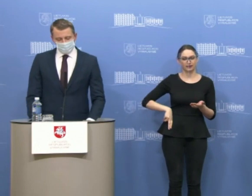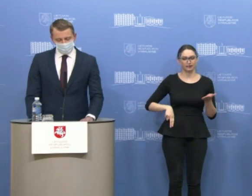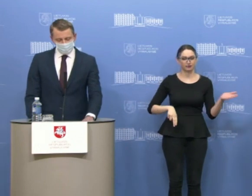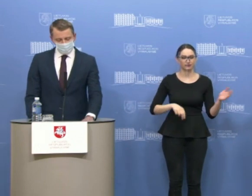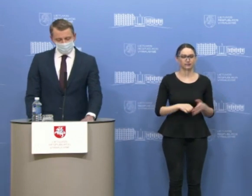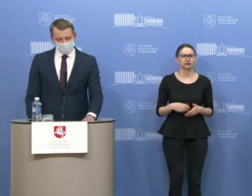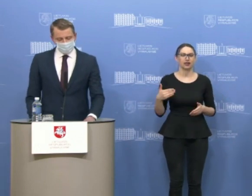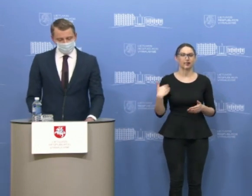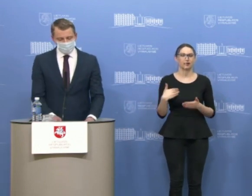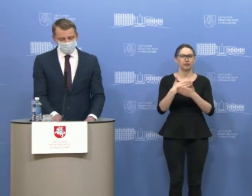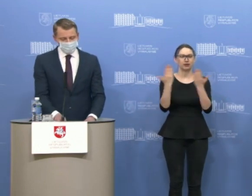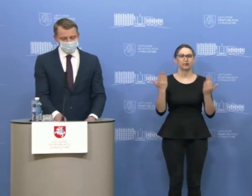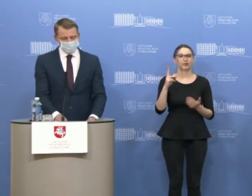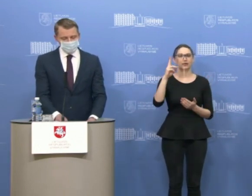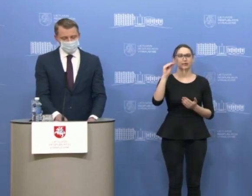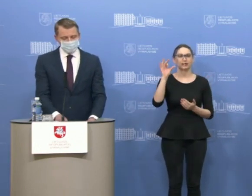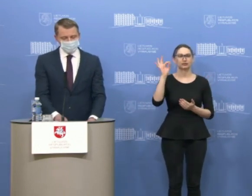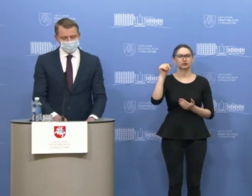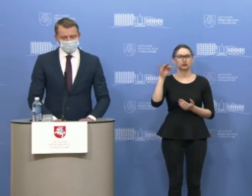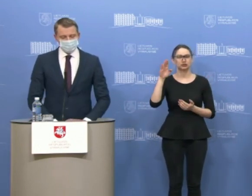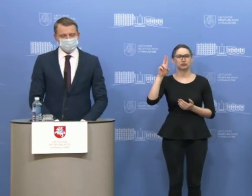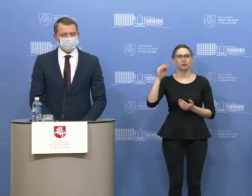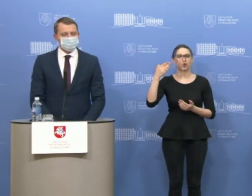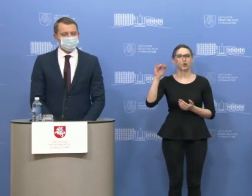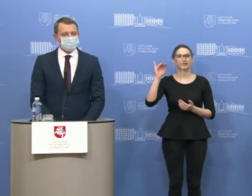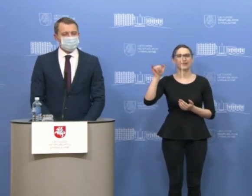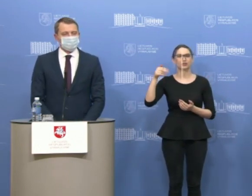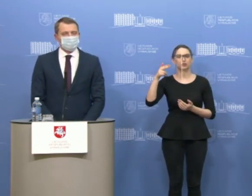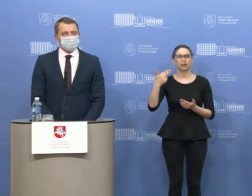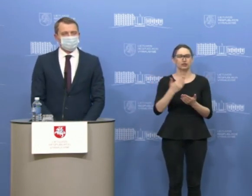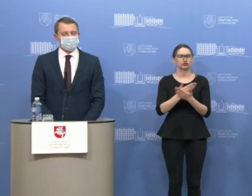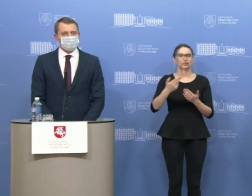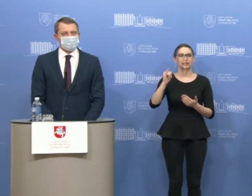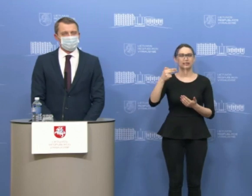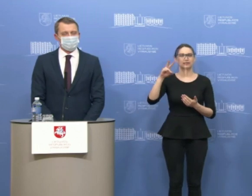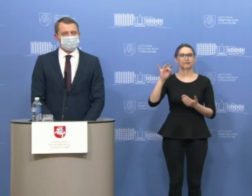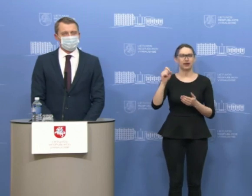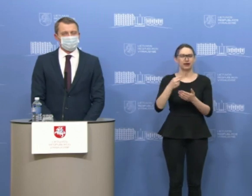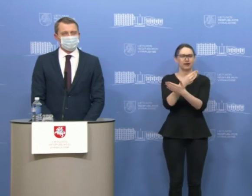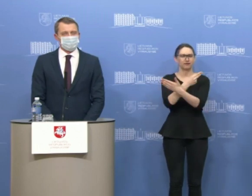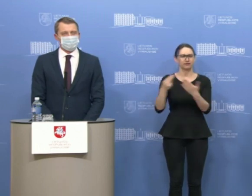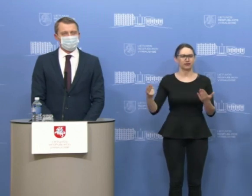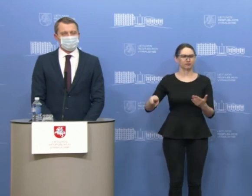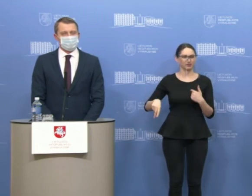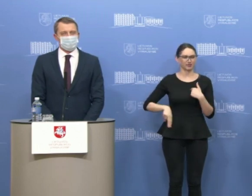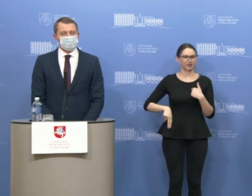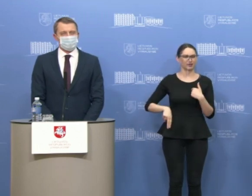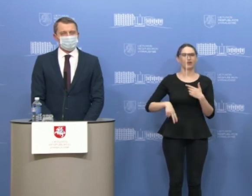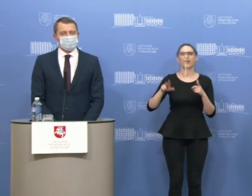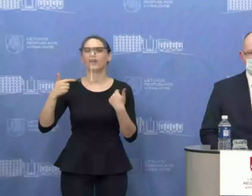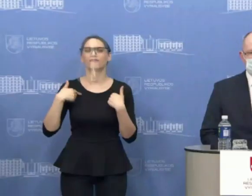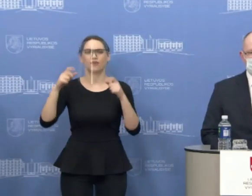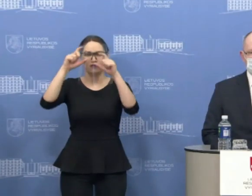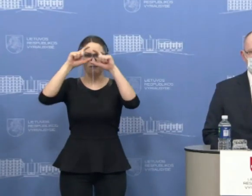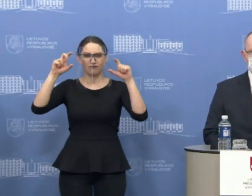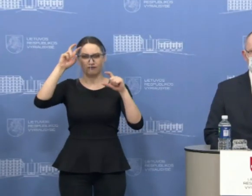Labą dieną. Mano vardas Kaistutis Motiūnas, esu Invegos vadovas. Invega yra valstybės valdomo įmonė, kurios tikslas yra